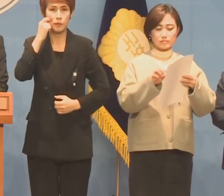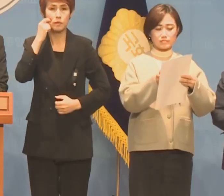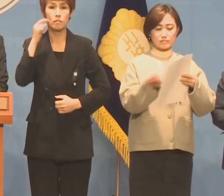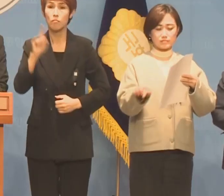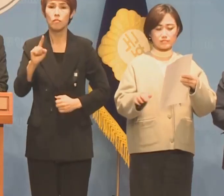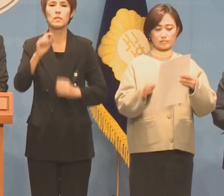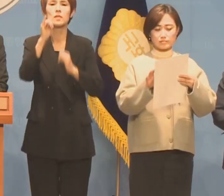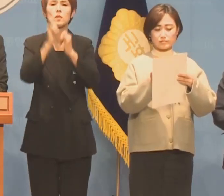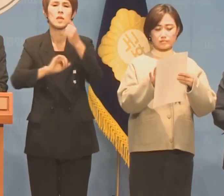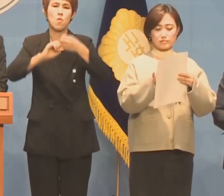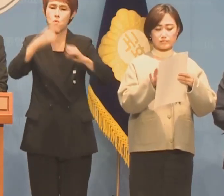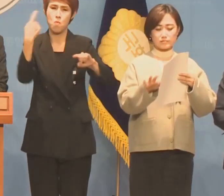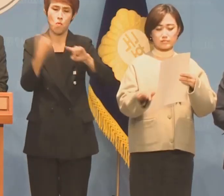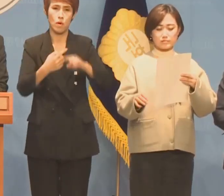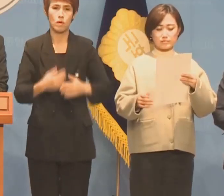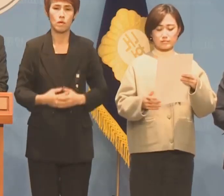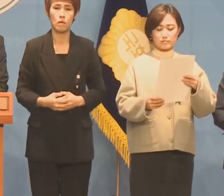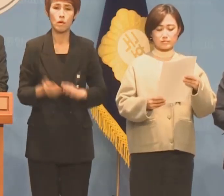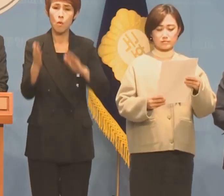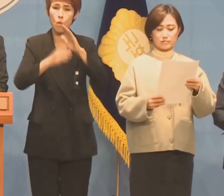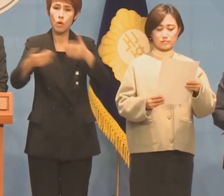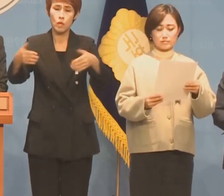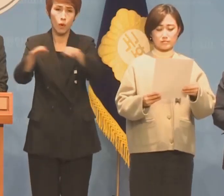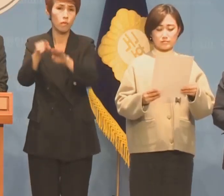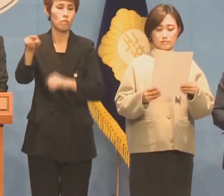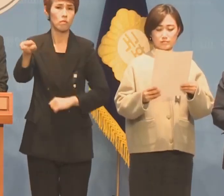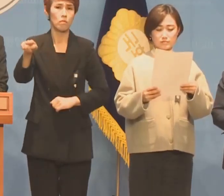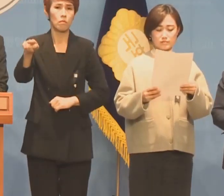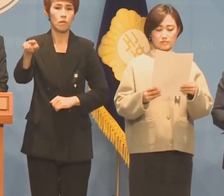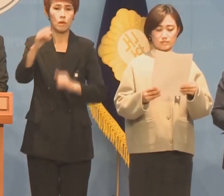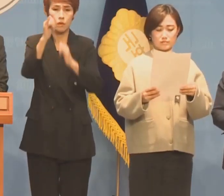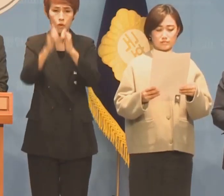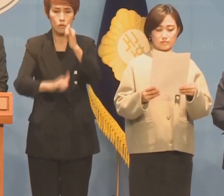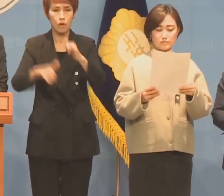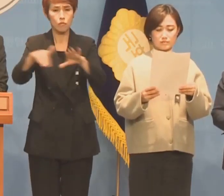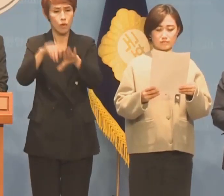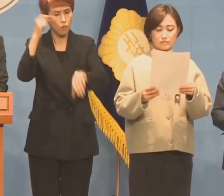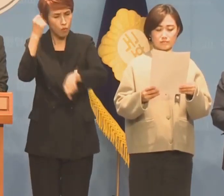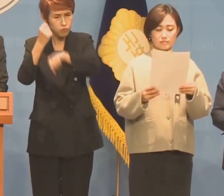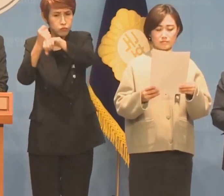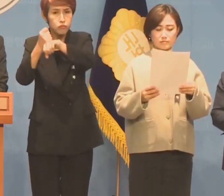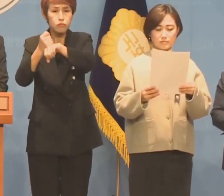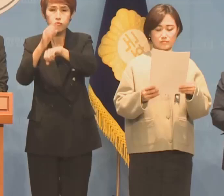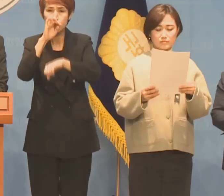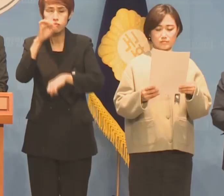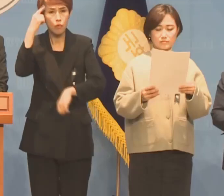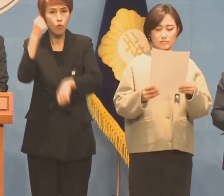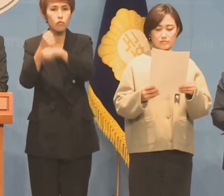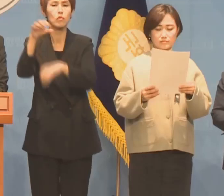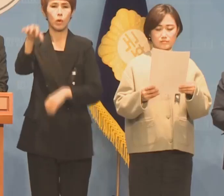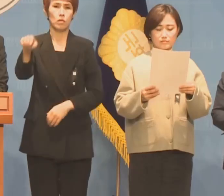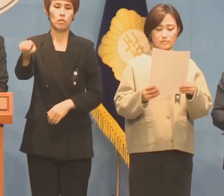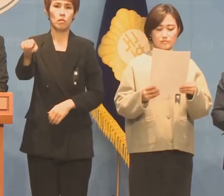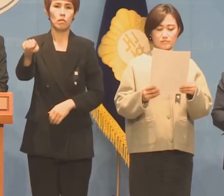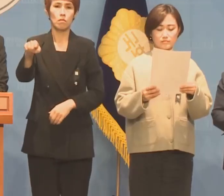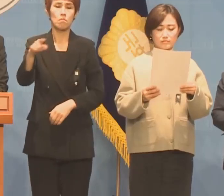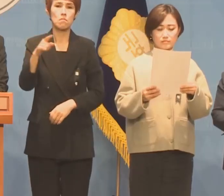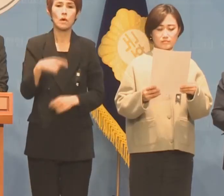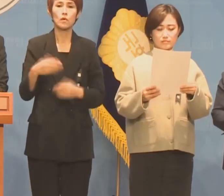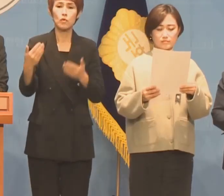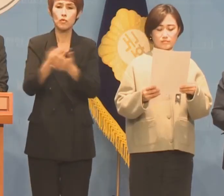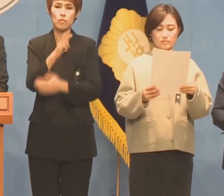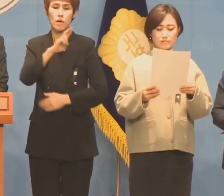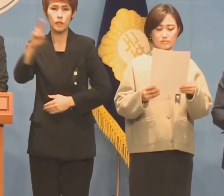왜곡입니다. 공공기관으로서 대한민국의 역사와 문화를 연구해야 할 한국학중앙연구원이 뉴라이트적